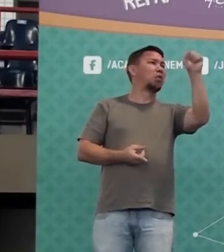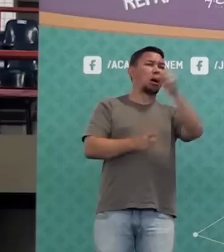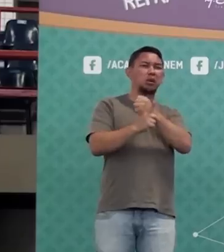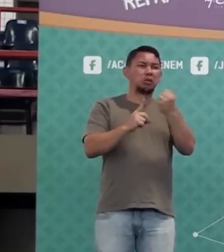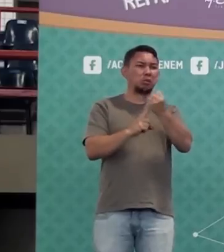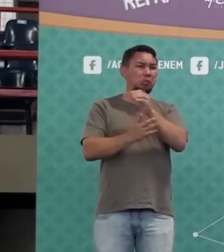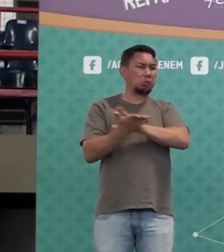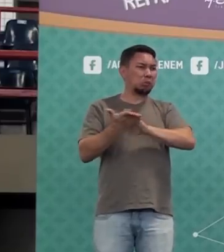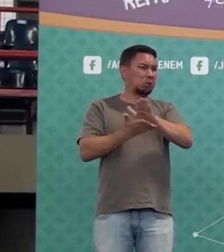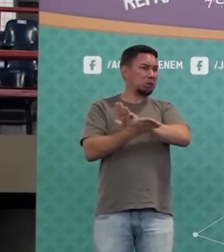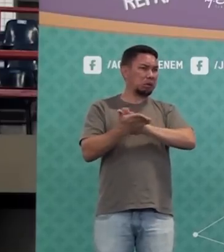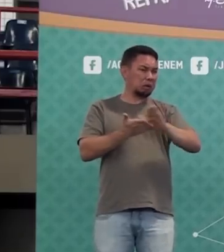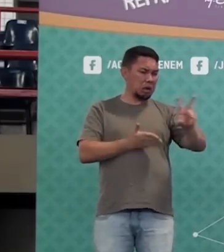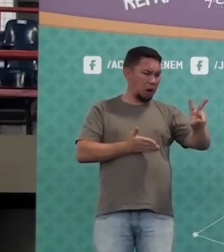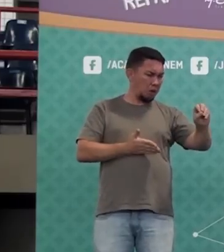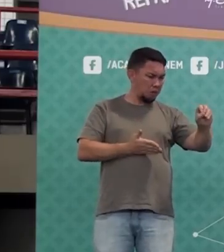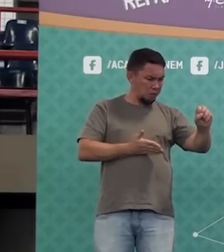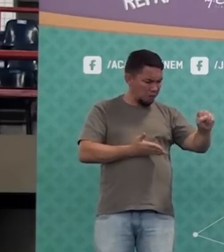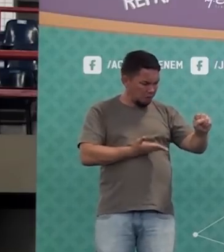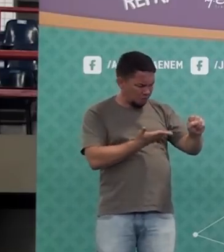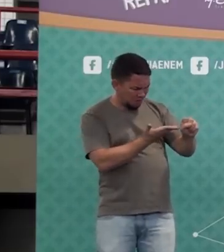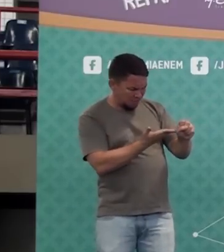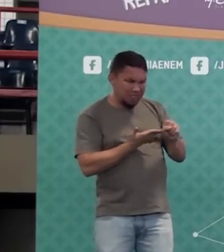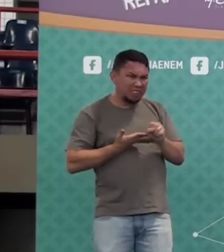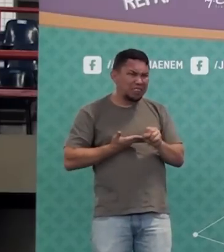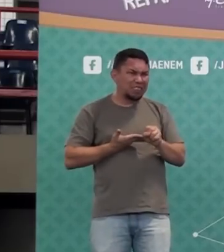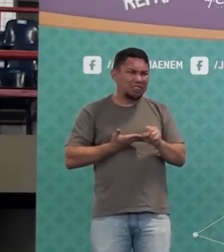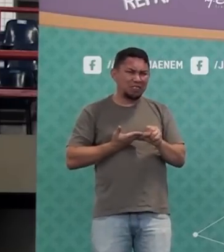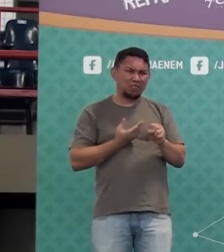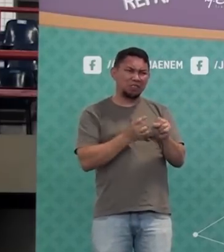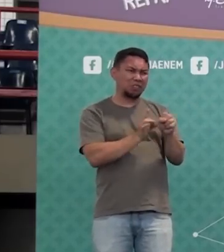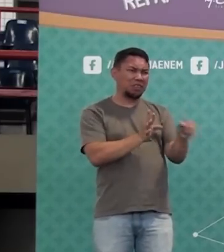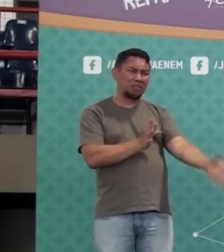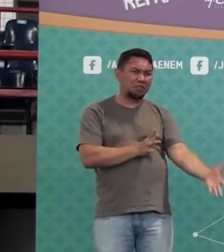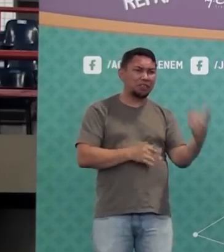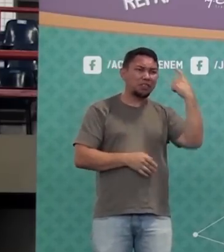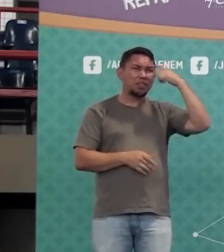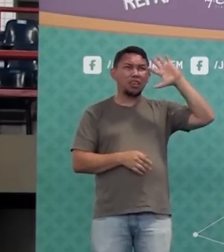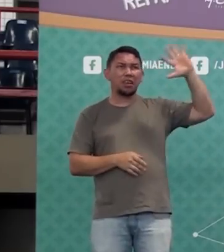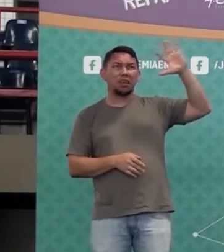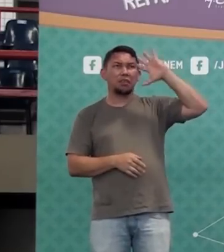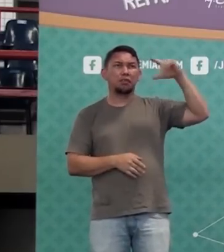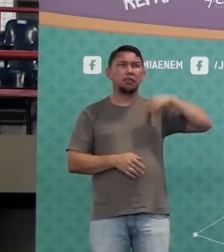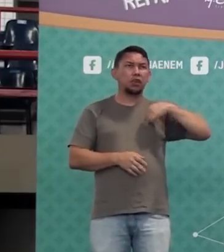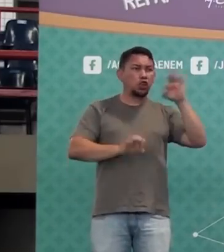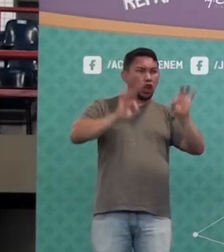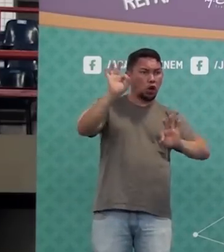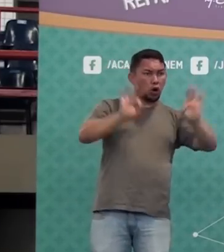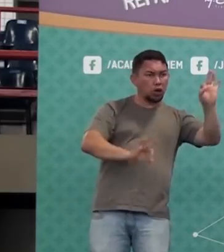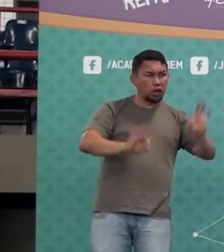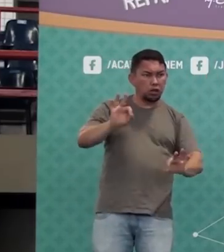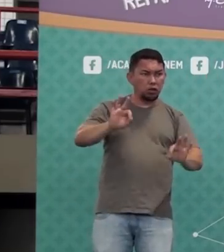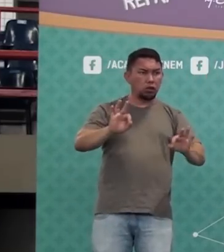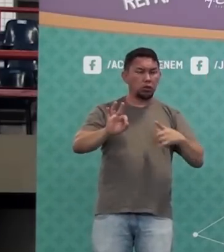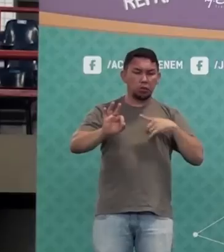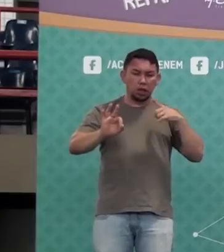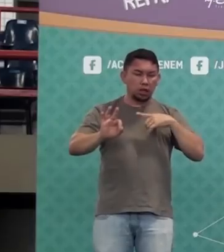comuns por onde ele frequente. Então é muito importante que a gente pense, a gente tem que fazer